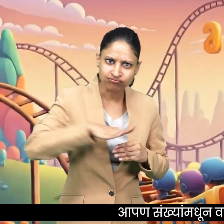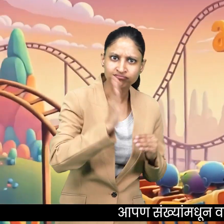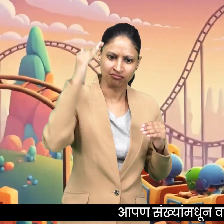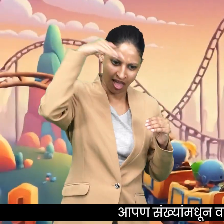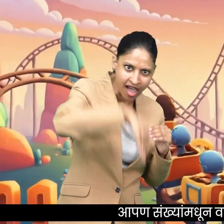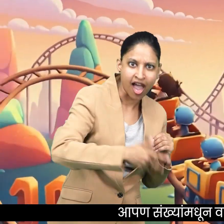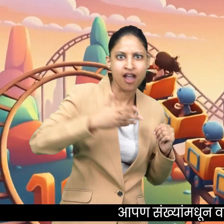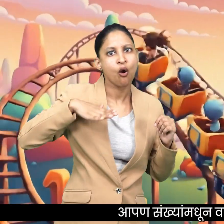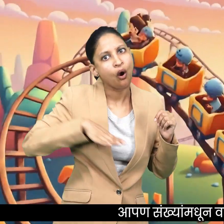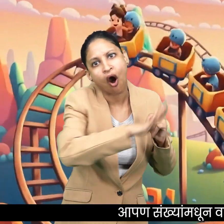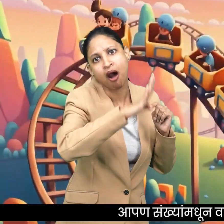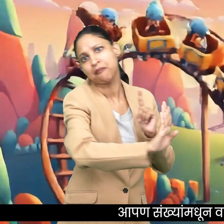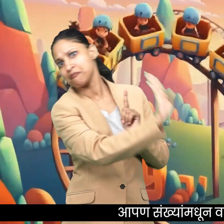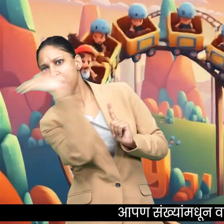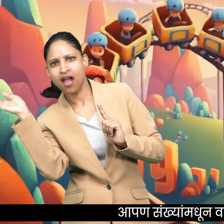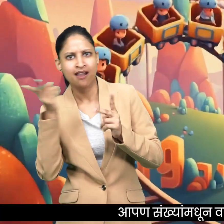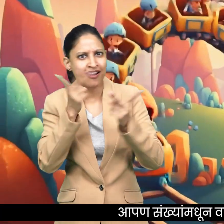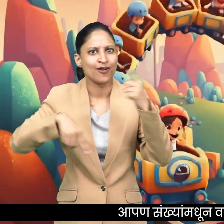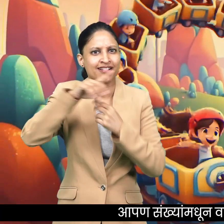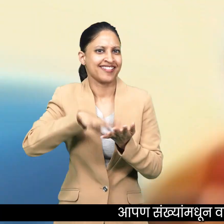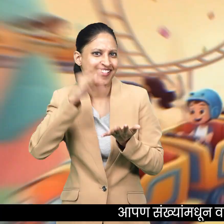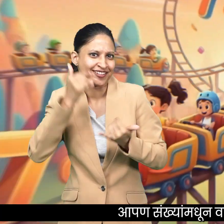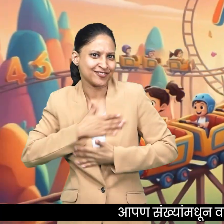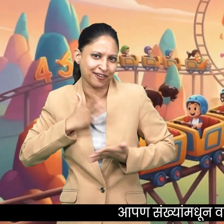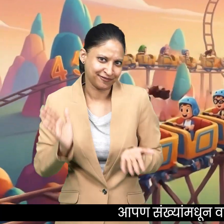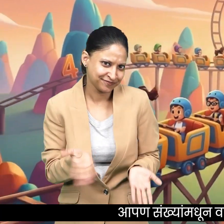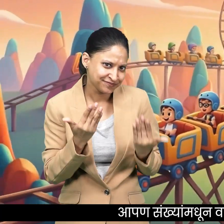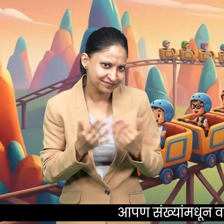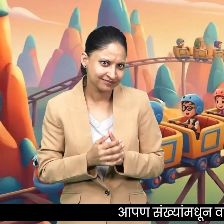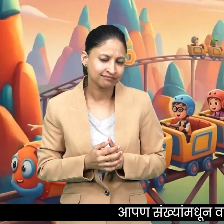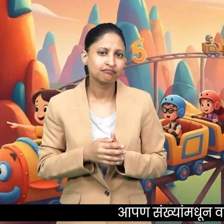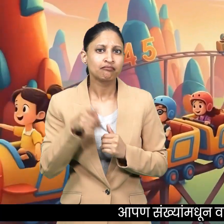आपण संख्यांमधून वर खाली पुढे आणि मागे जाऊ.